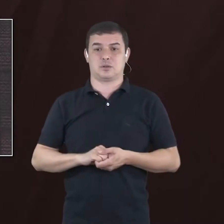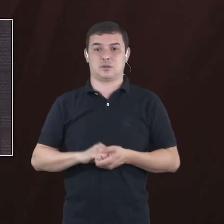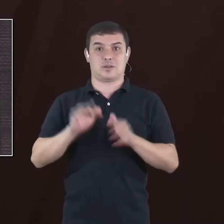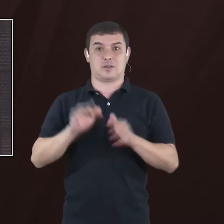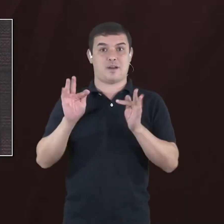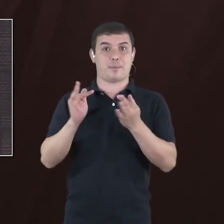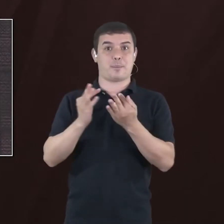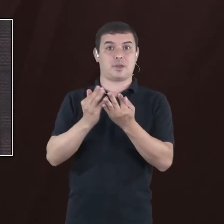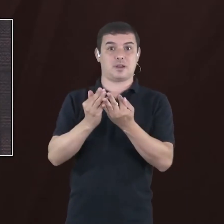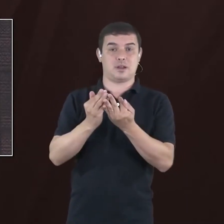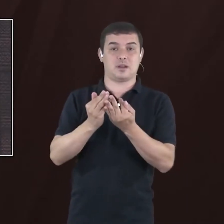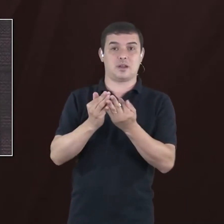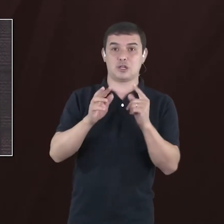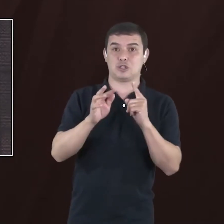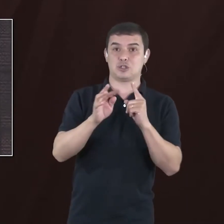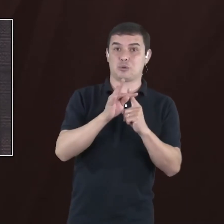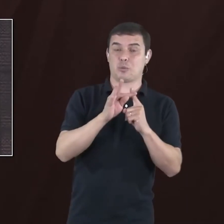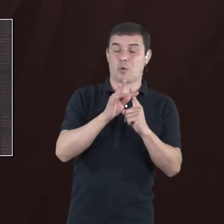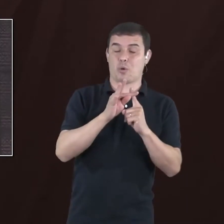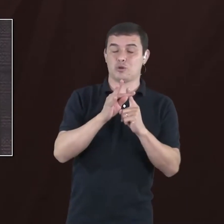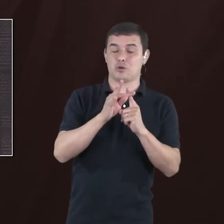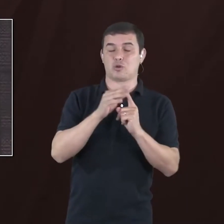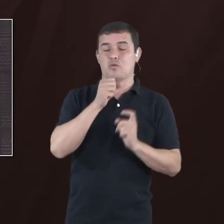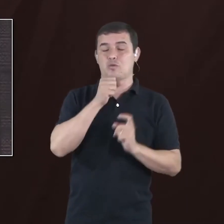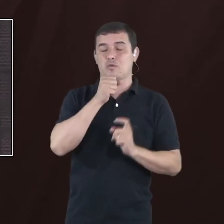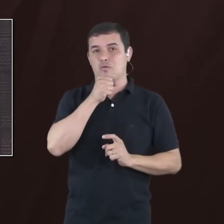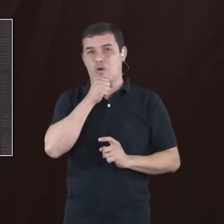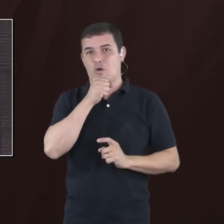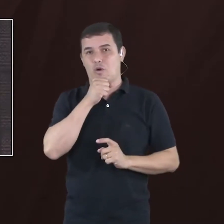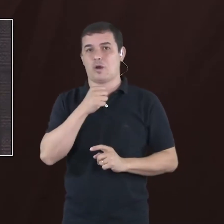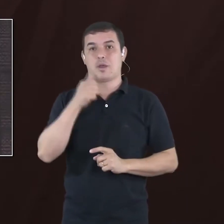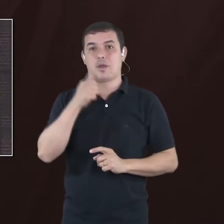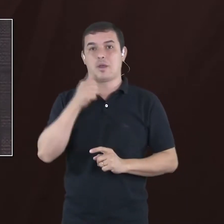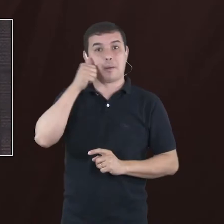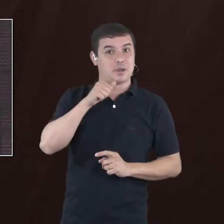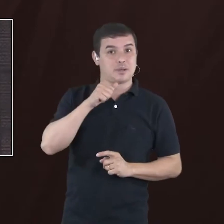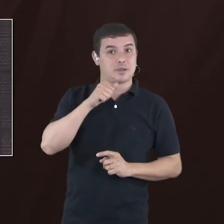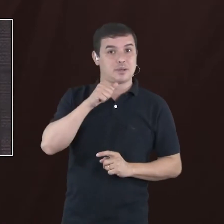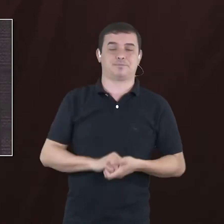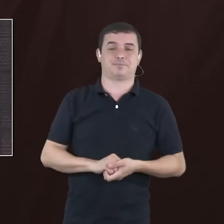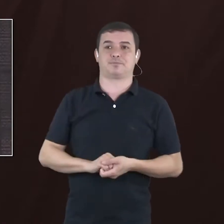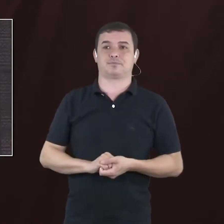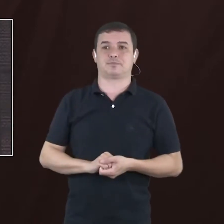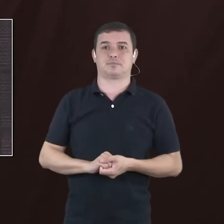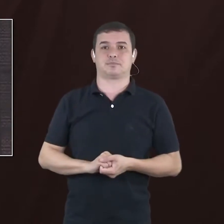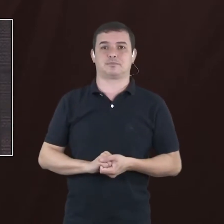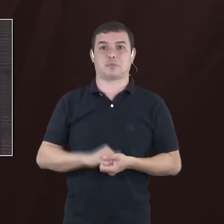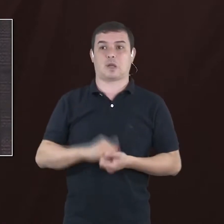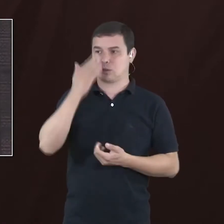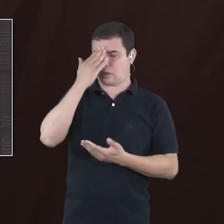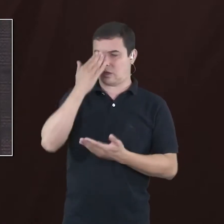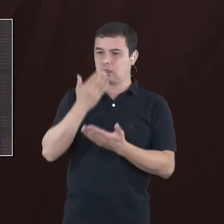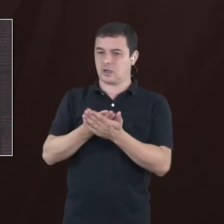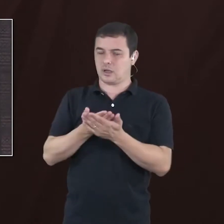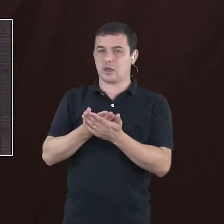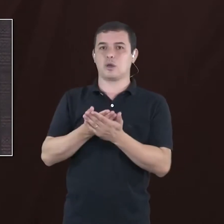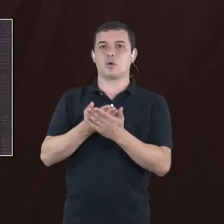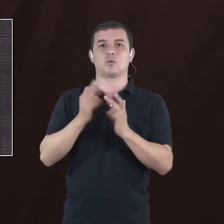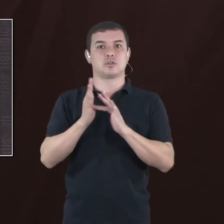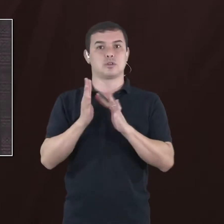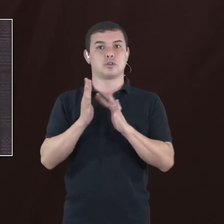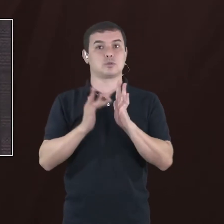Timóteo, da avó Lloyd e também da mãe Eunice. A família se converteu, e o